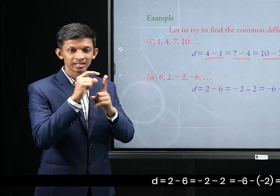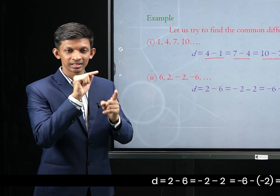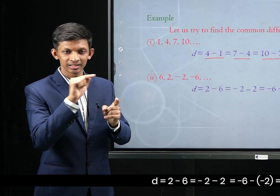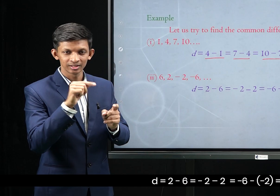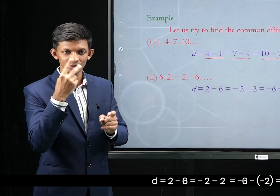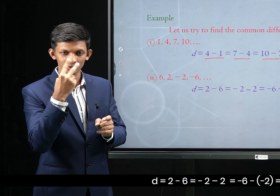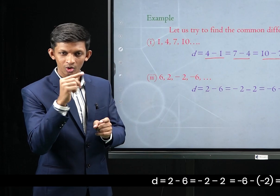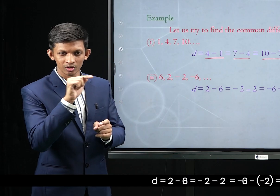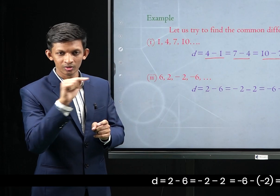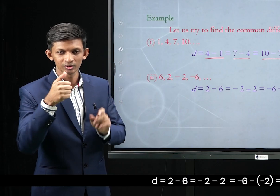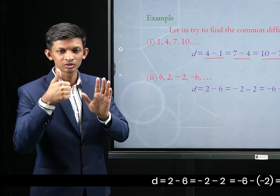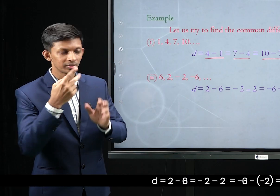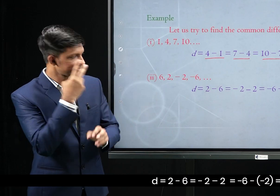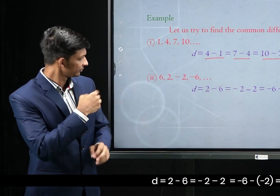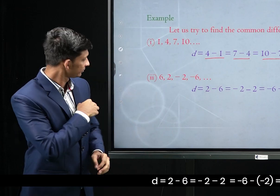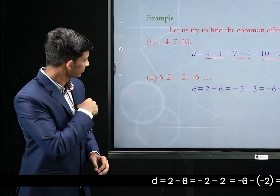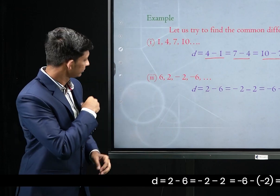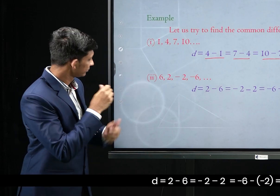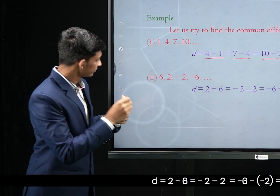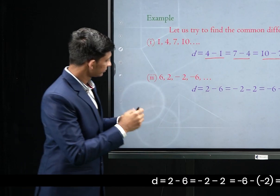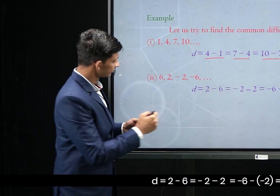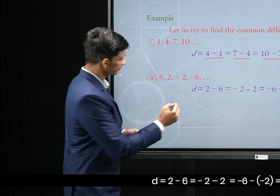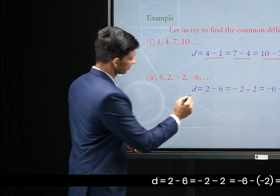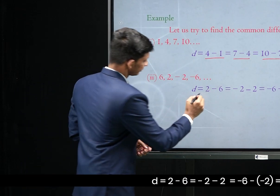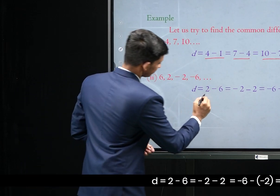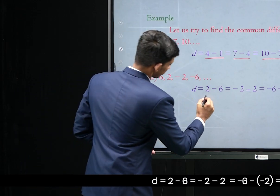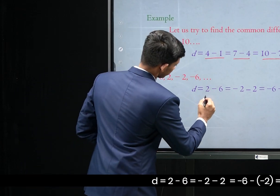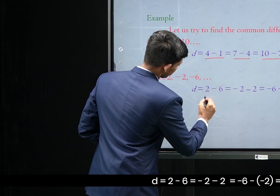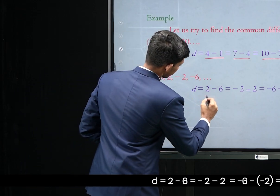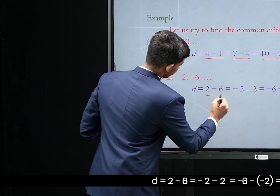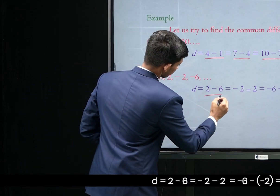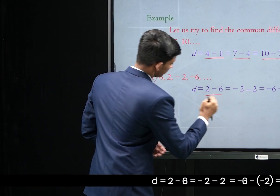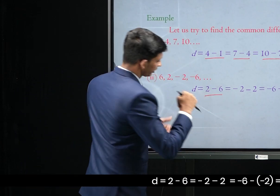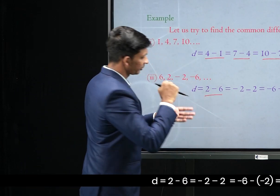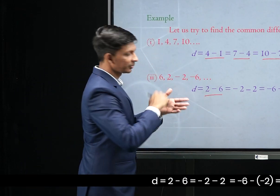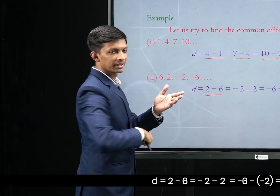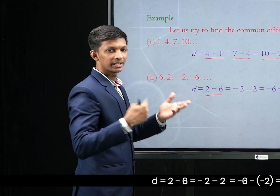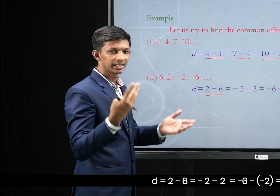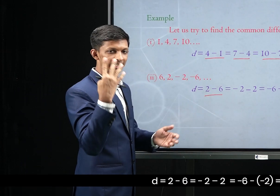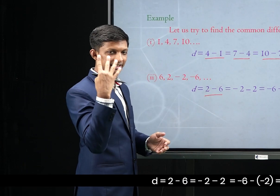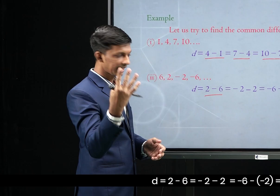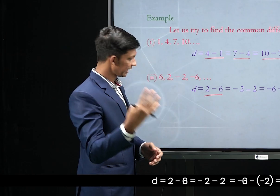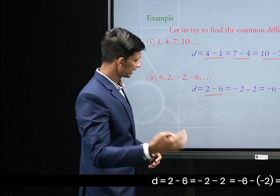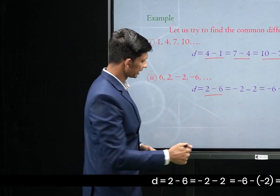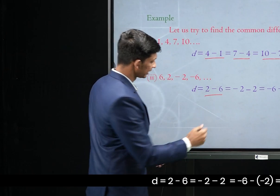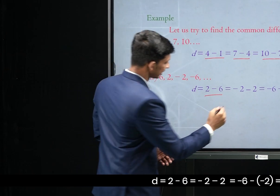ஈடு 2 கழித்தல் 6 ஈடு கழித்தல் 2 கழித்தல் 2 ஈடு கழித்தல்